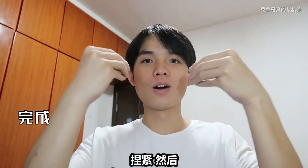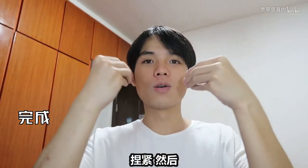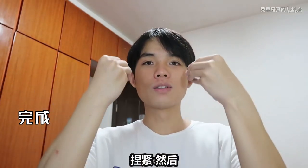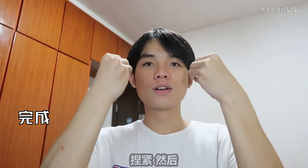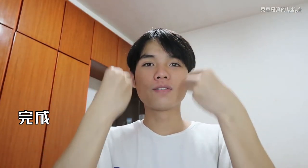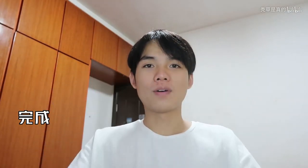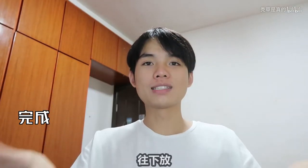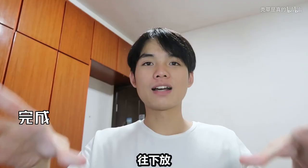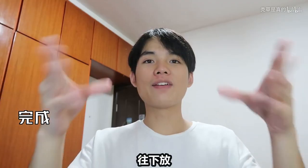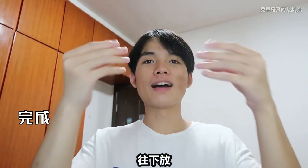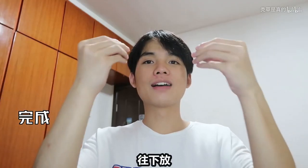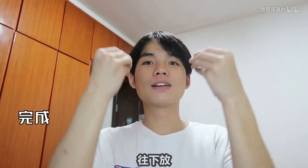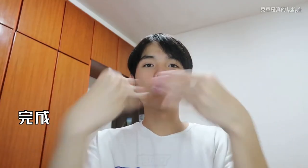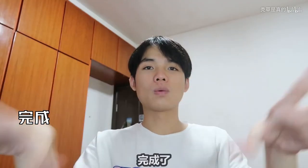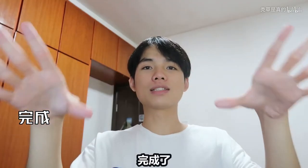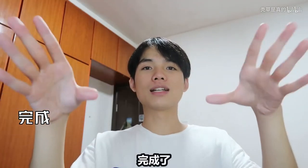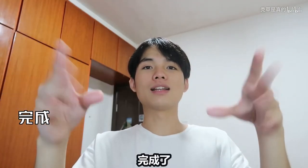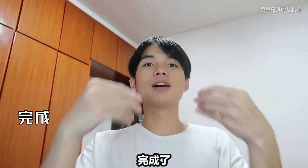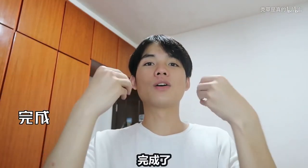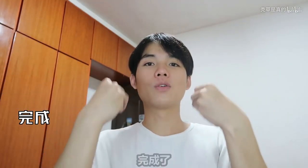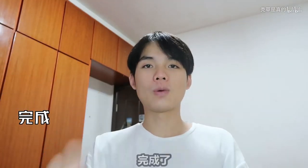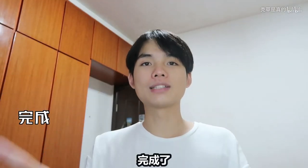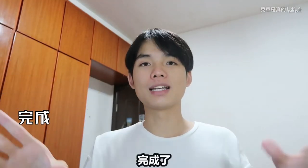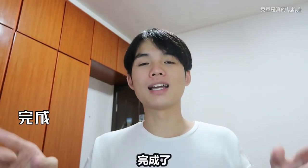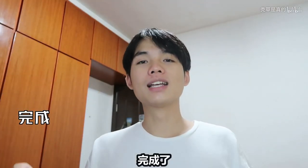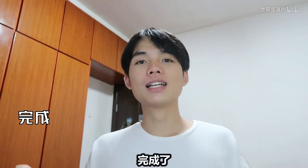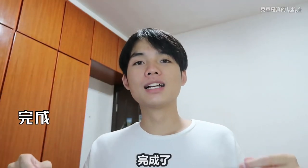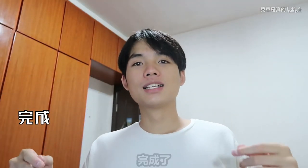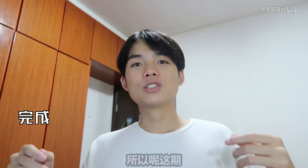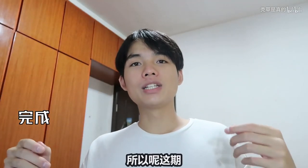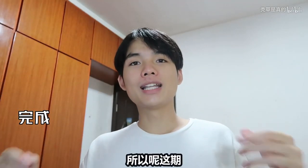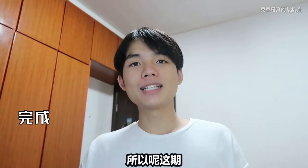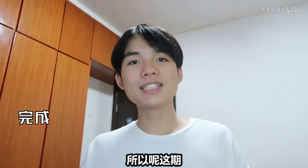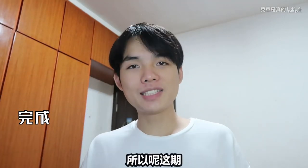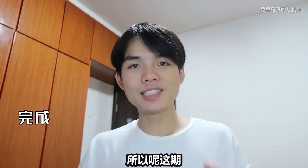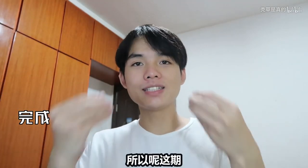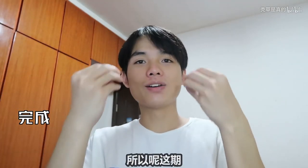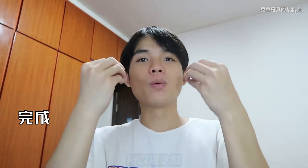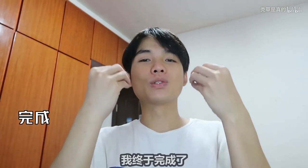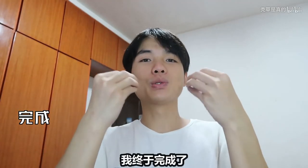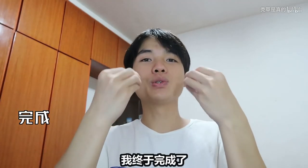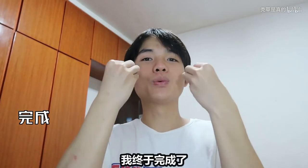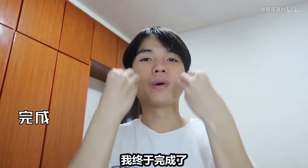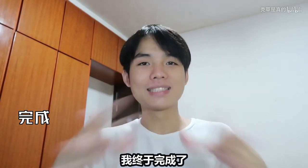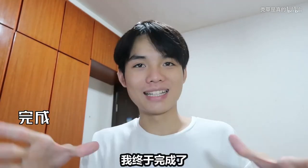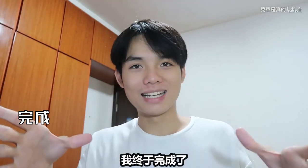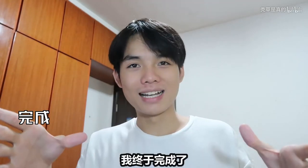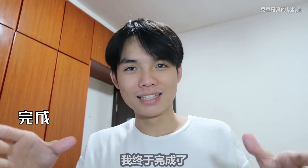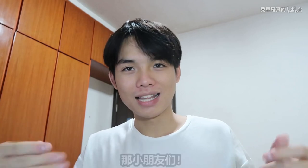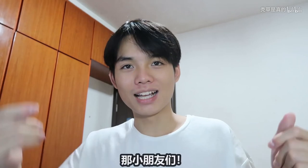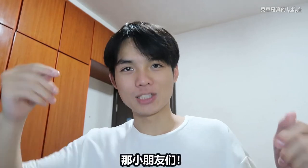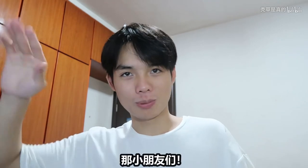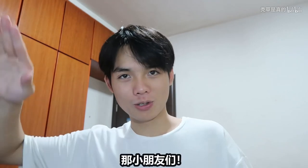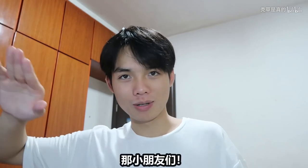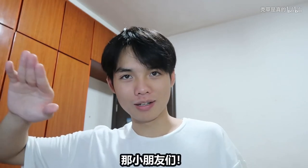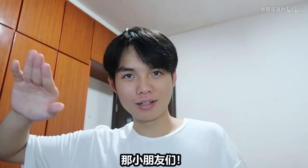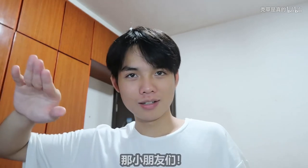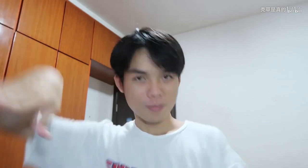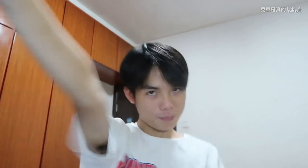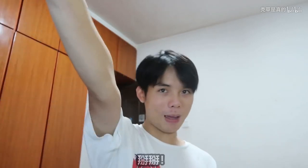后往下放，完成了，完成了。所以呢这期我终于完成了，那小朋友们拜